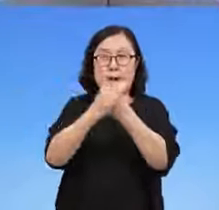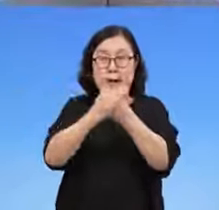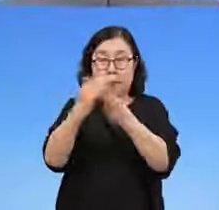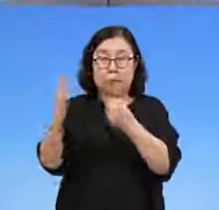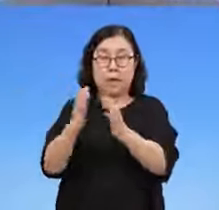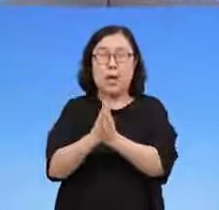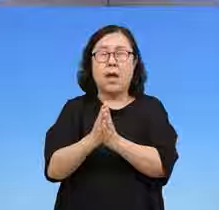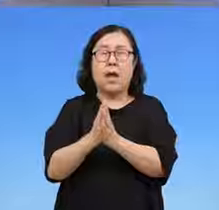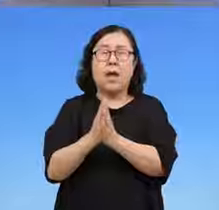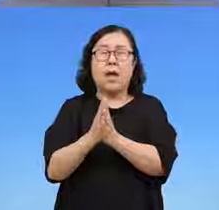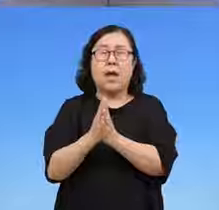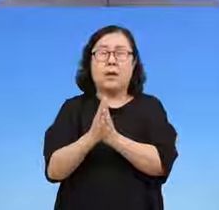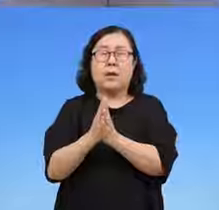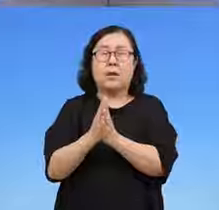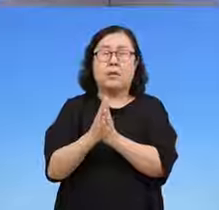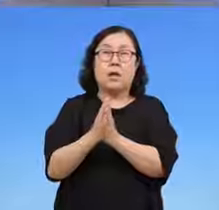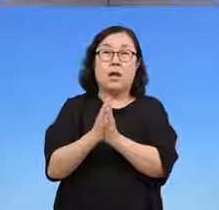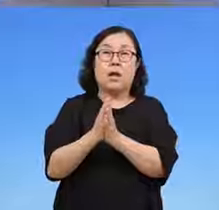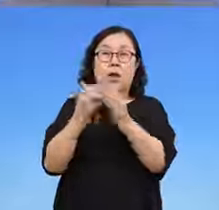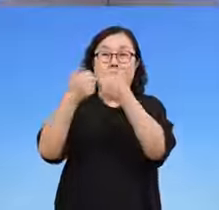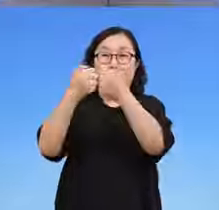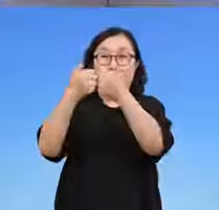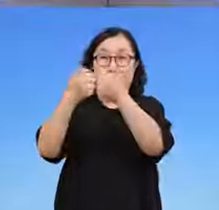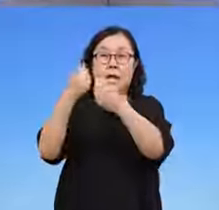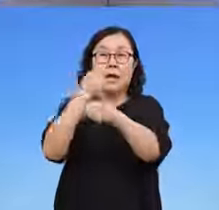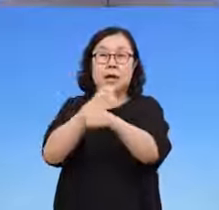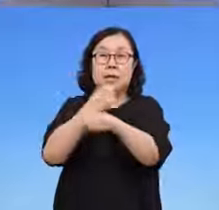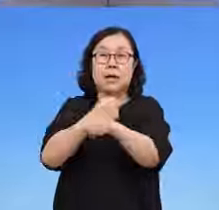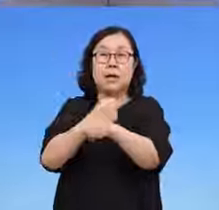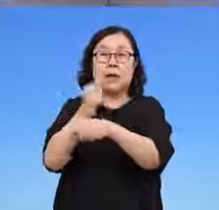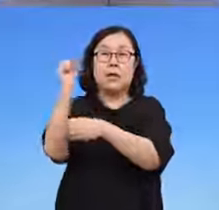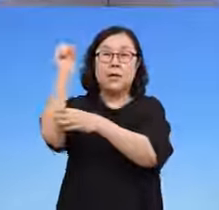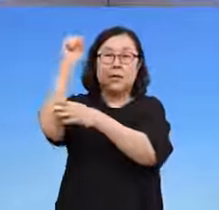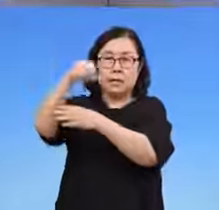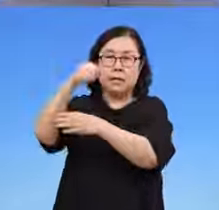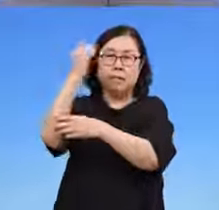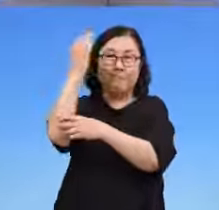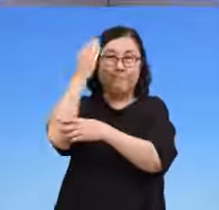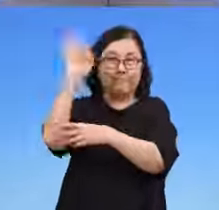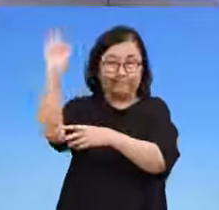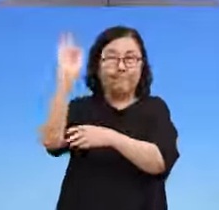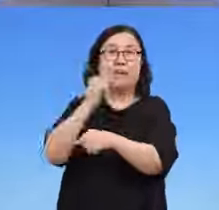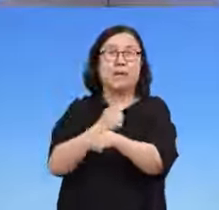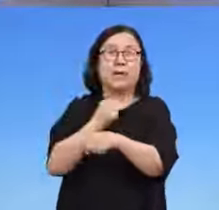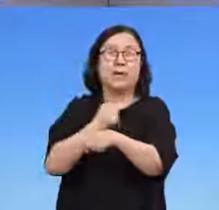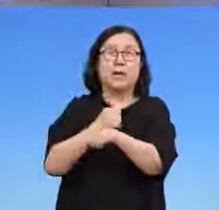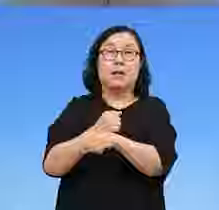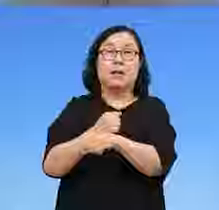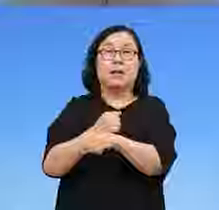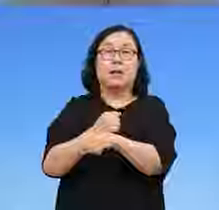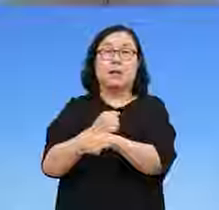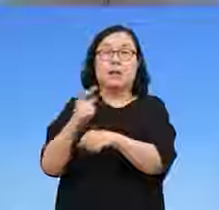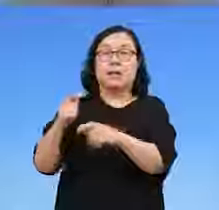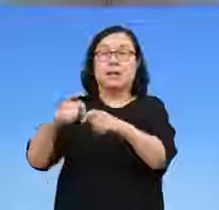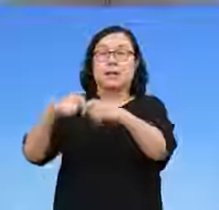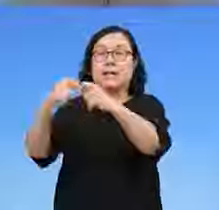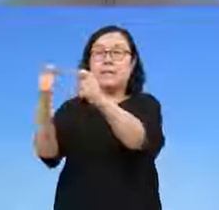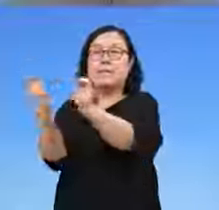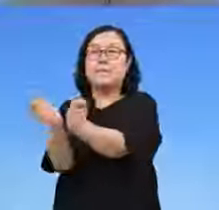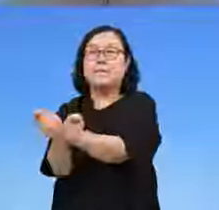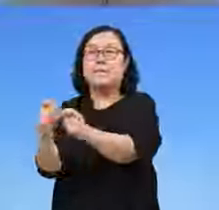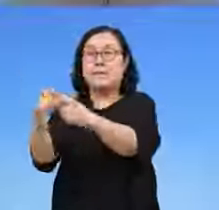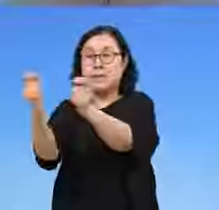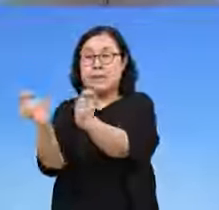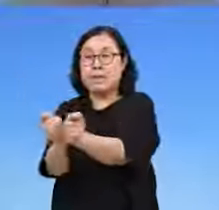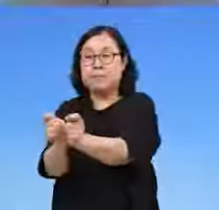yes 분당 우리 가평우리 마을 도와주기로. 그래서 팀을 보내서 이런 모든 절차에 이분들은 뭐 그